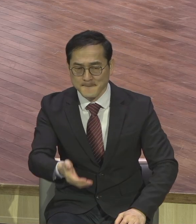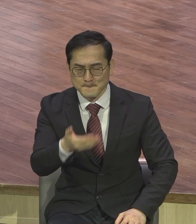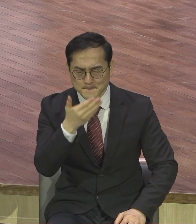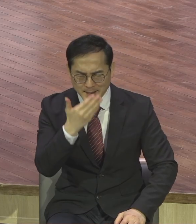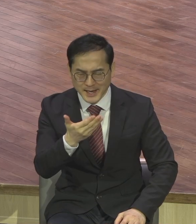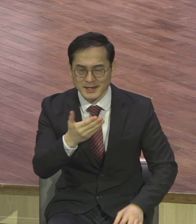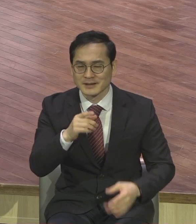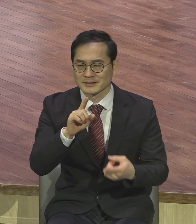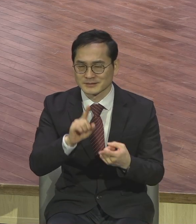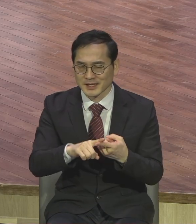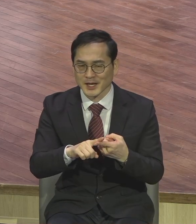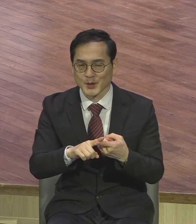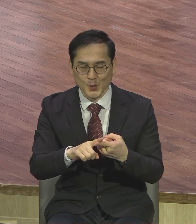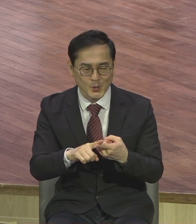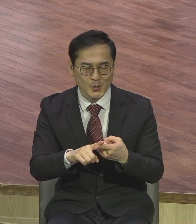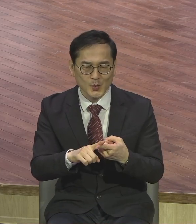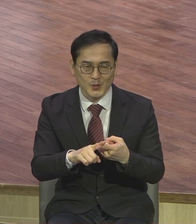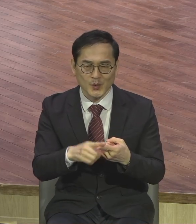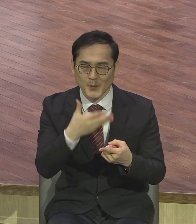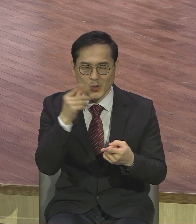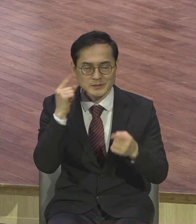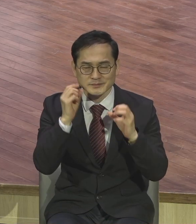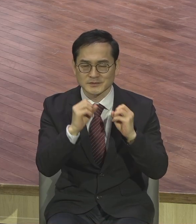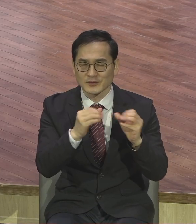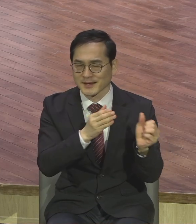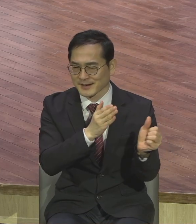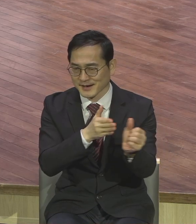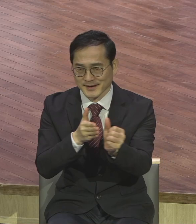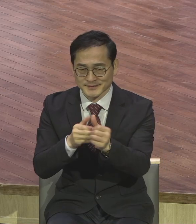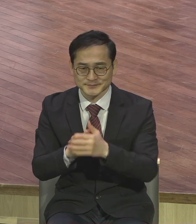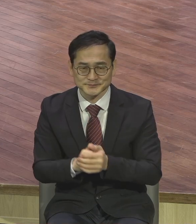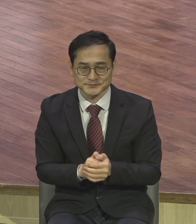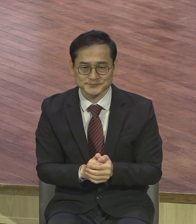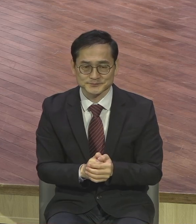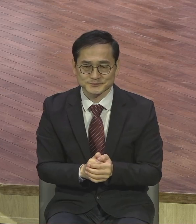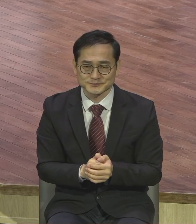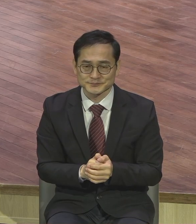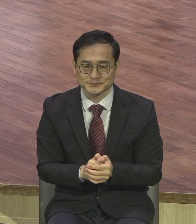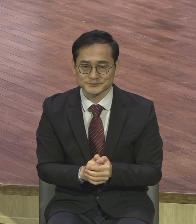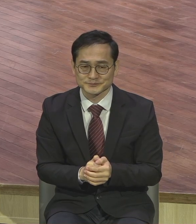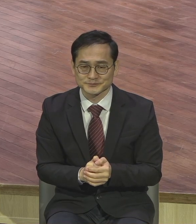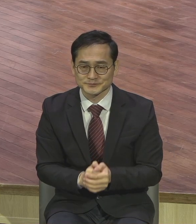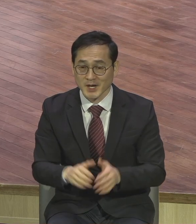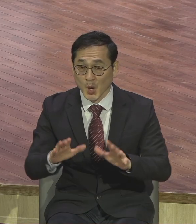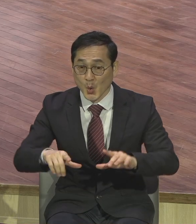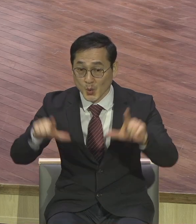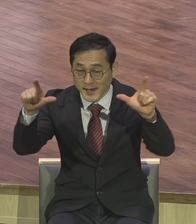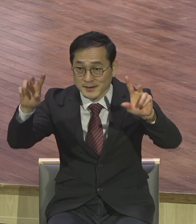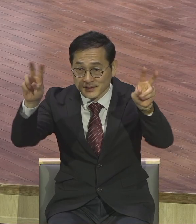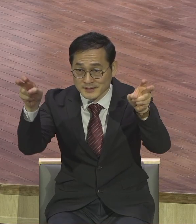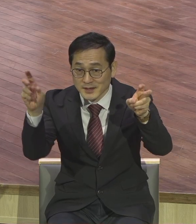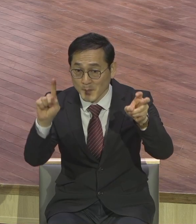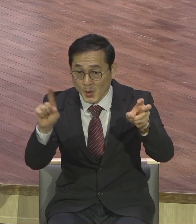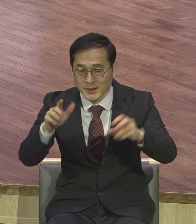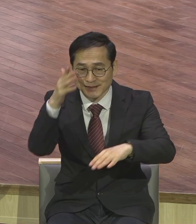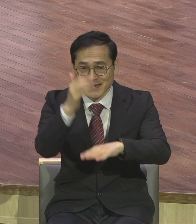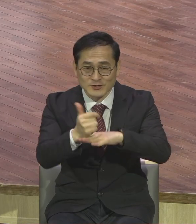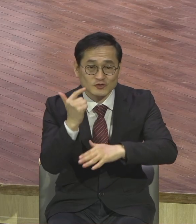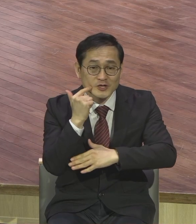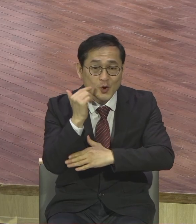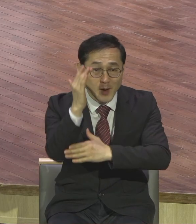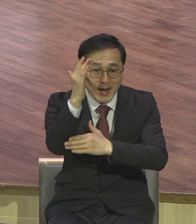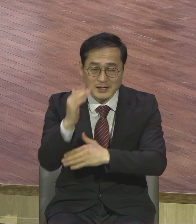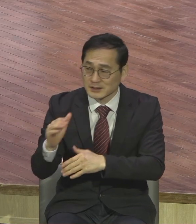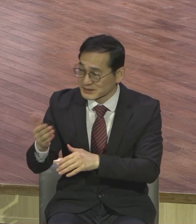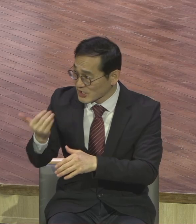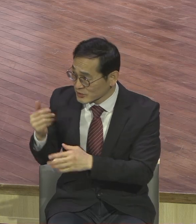2022년 나중 영광이 이전 영광보다 크리라라고 하는 이제 학계서 2장 9절의 하나님의